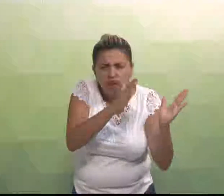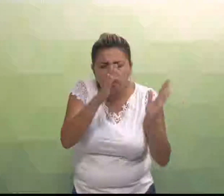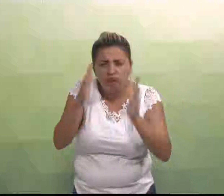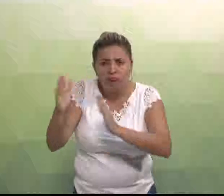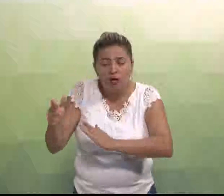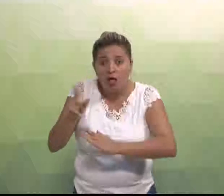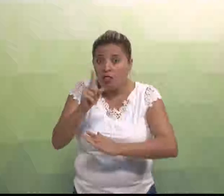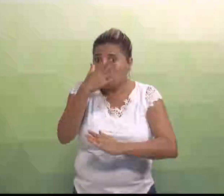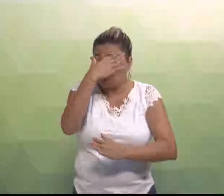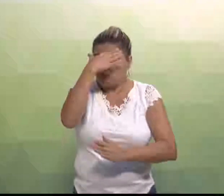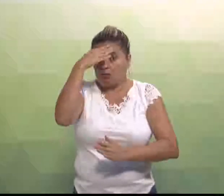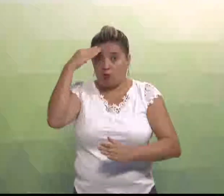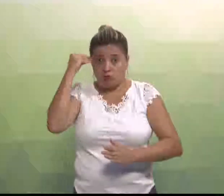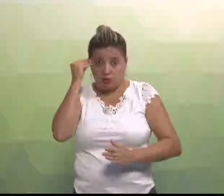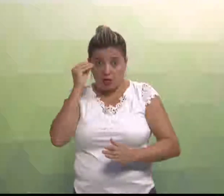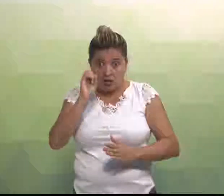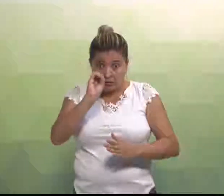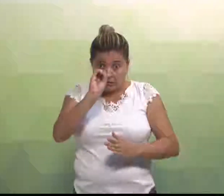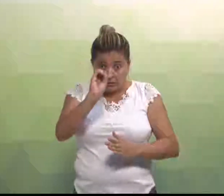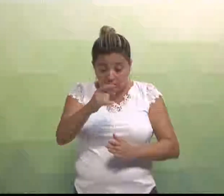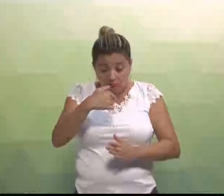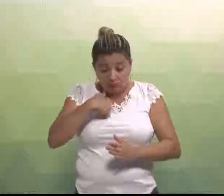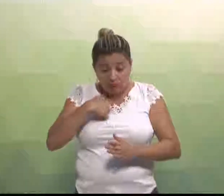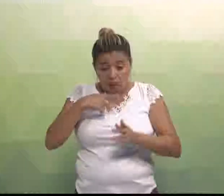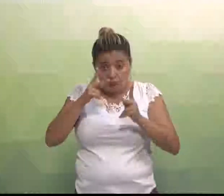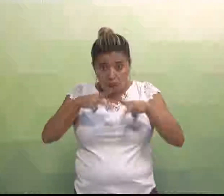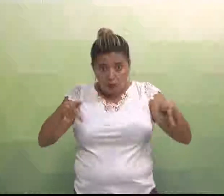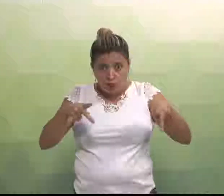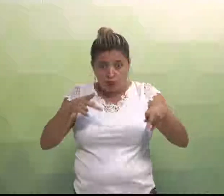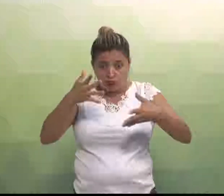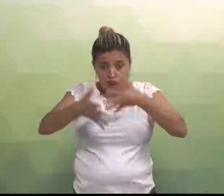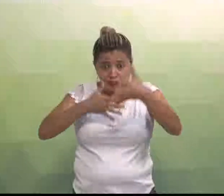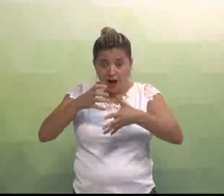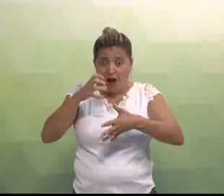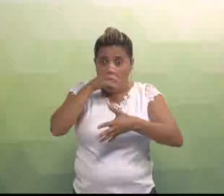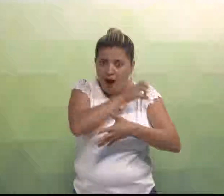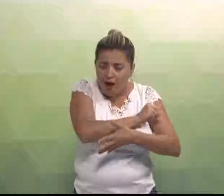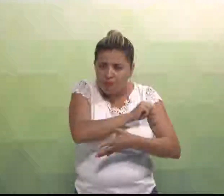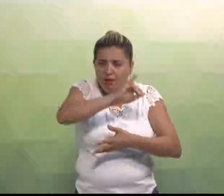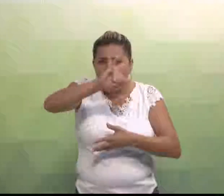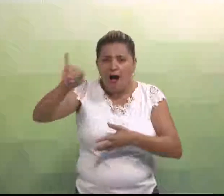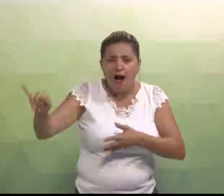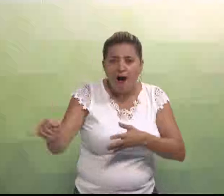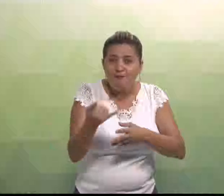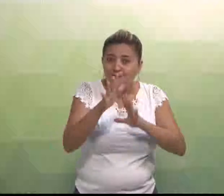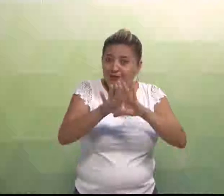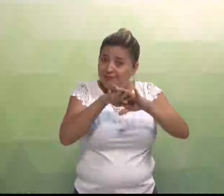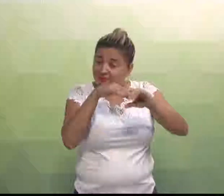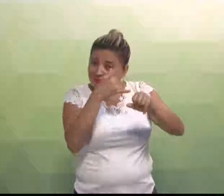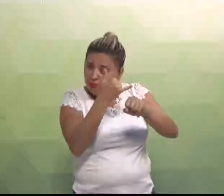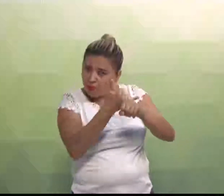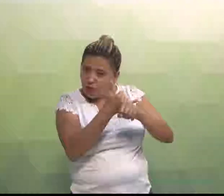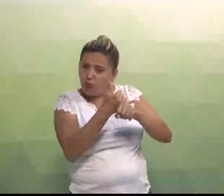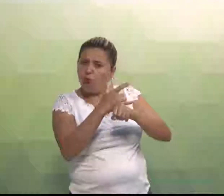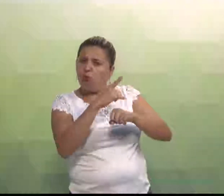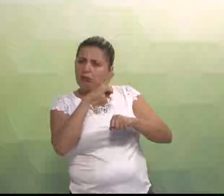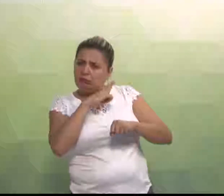bastante atenção e não se esqueçam também, ao verificar o vídeo, se caso estiver fazendo a sinalização rápida, utilizem